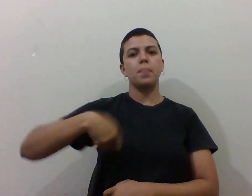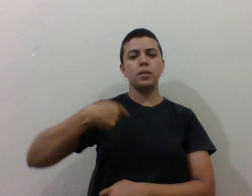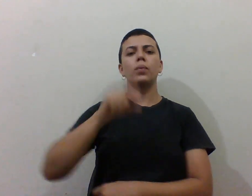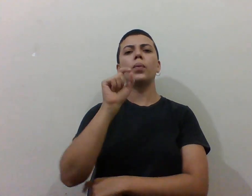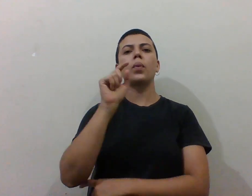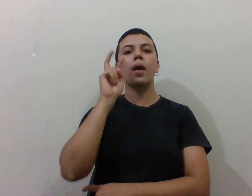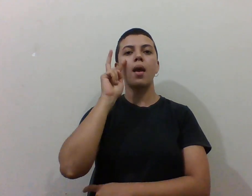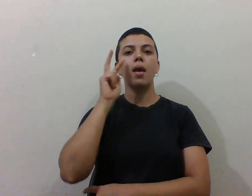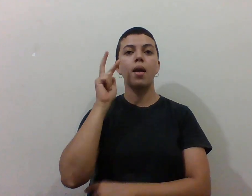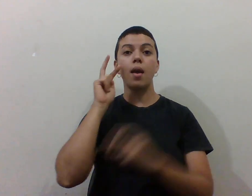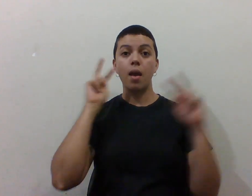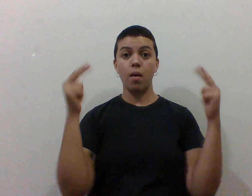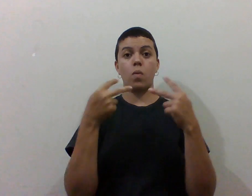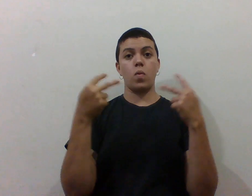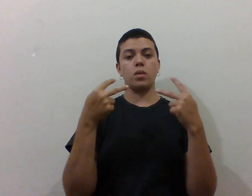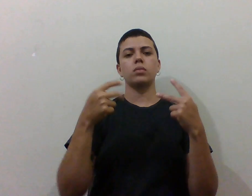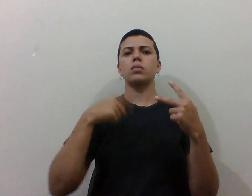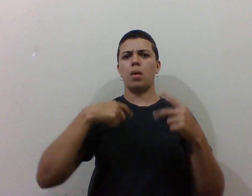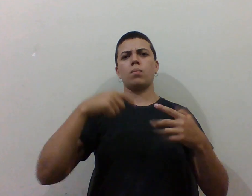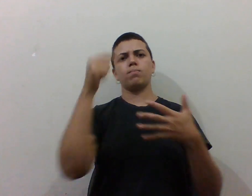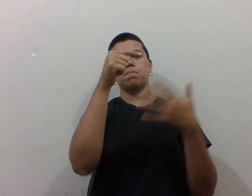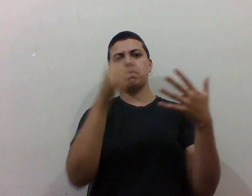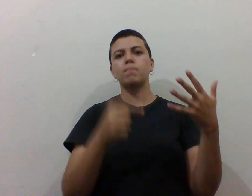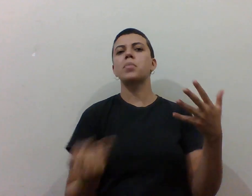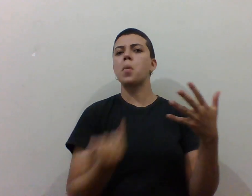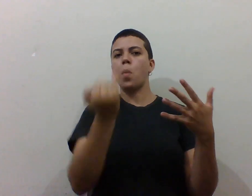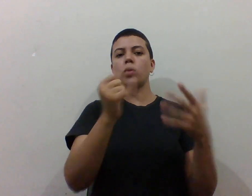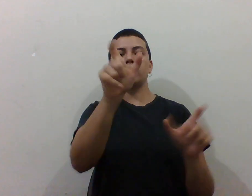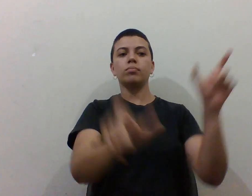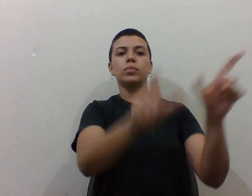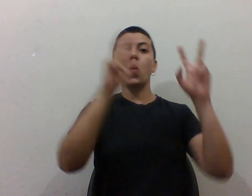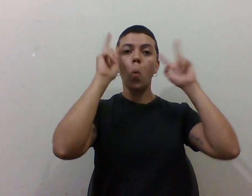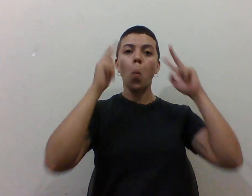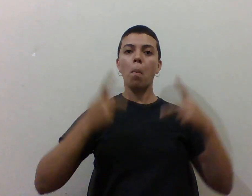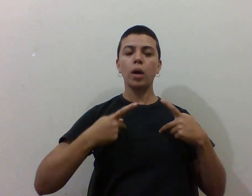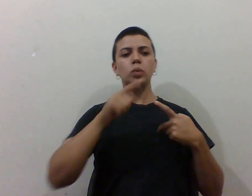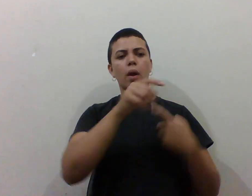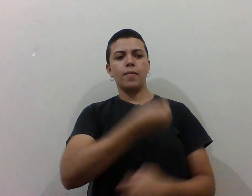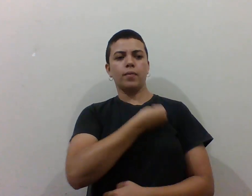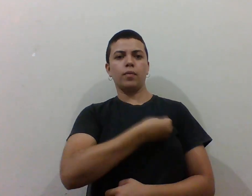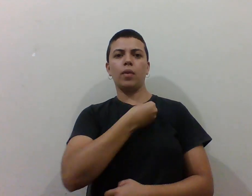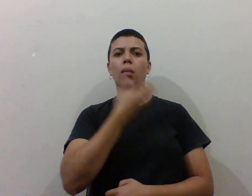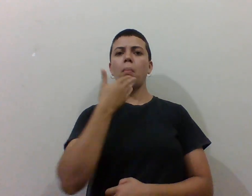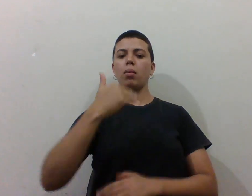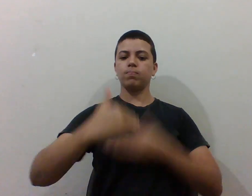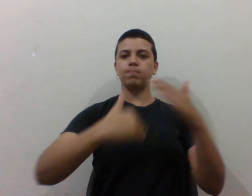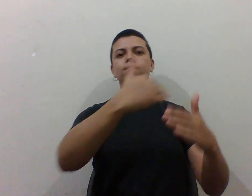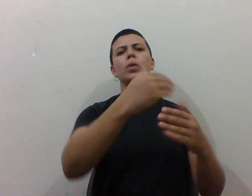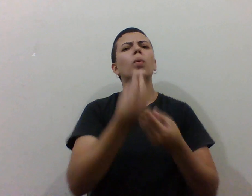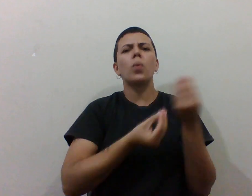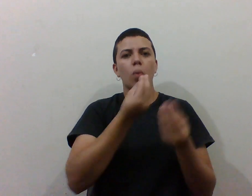itens são fundamentais para que os seres humanos tenham dignidade de vida. E oferecem a esses elementos